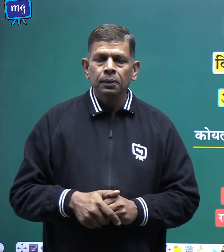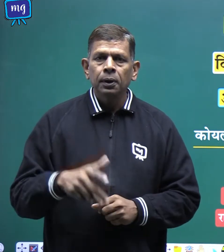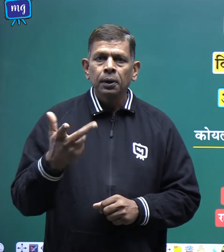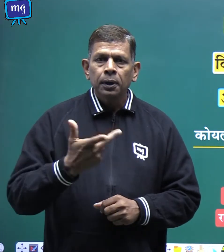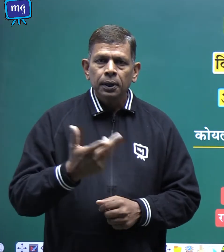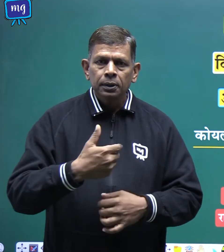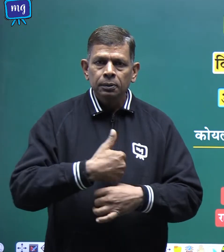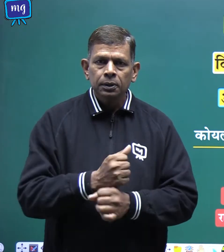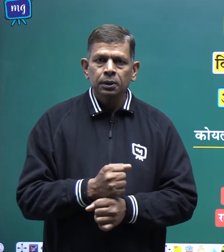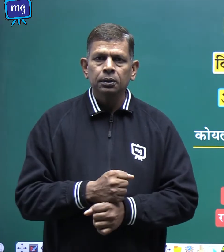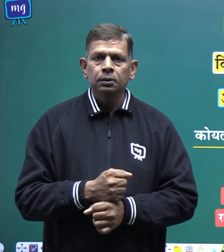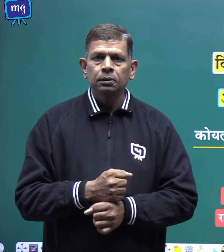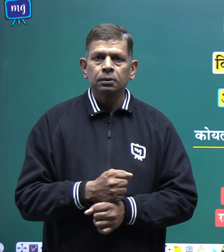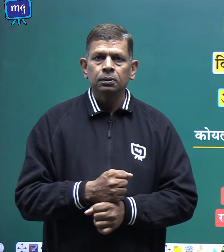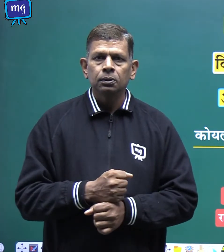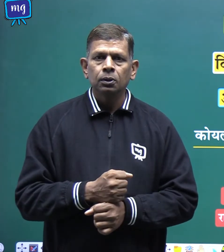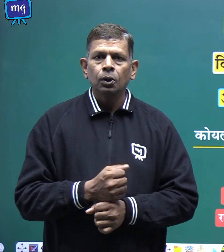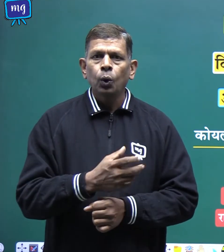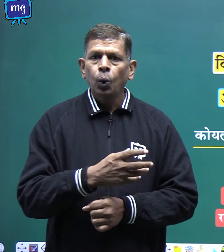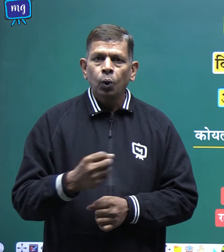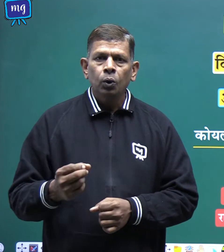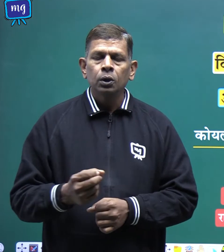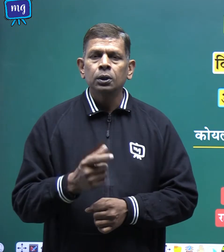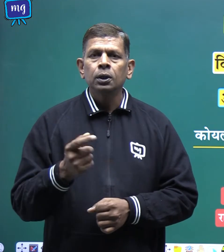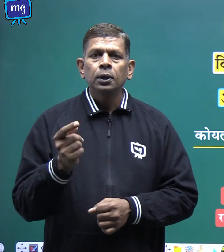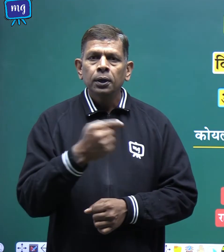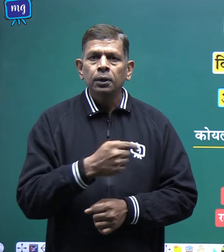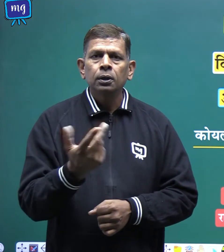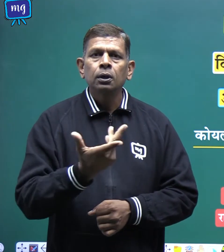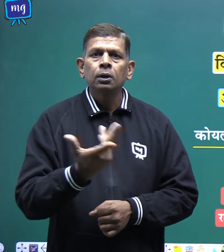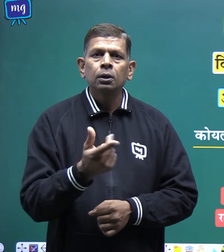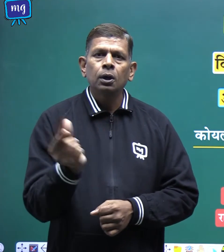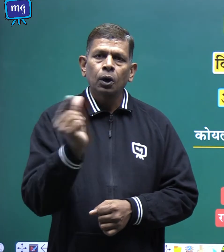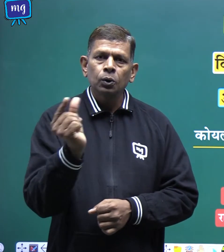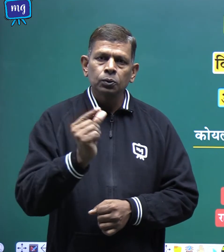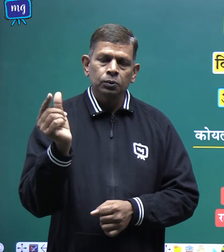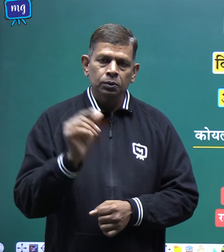कैसे बनता है और इनके क्या उपयोग हैं।